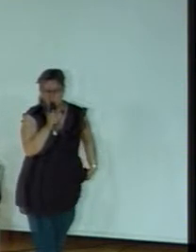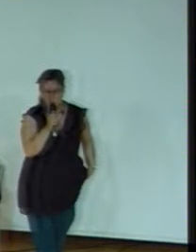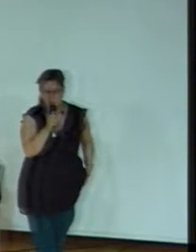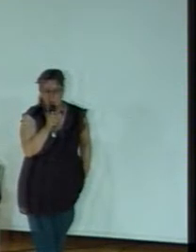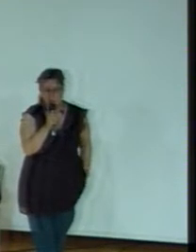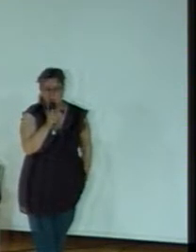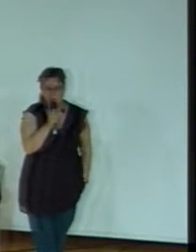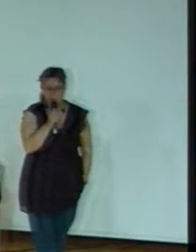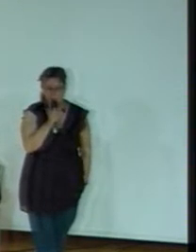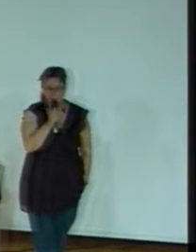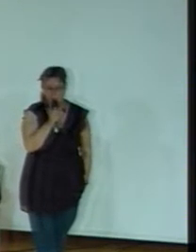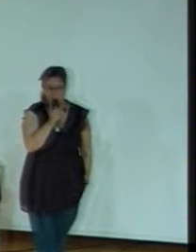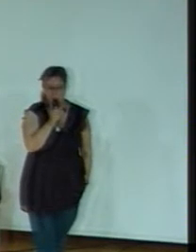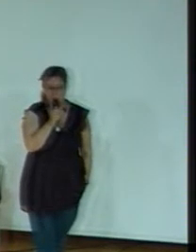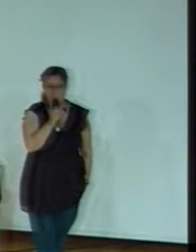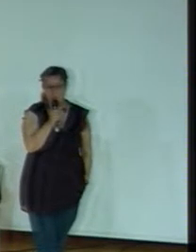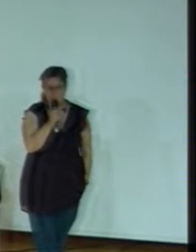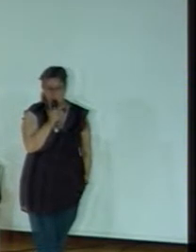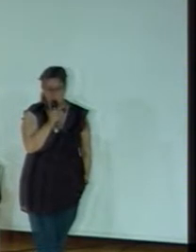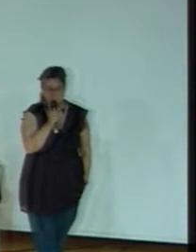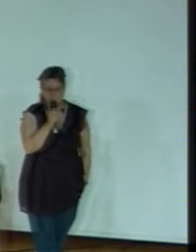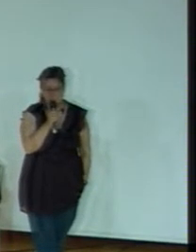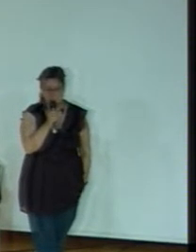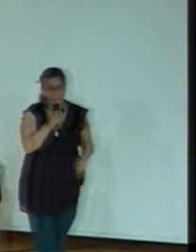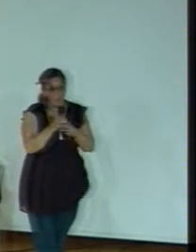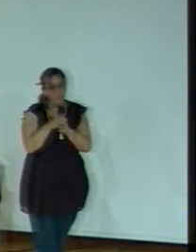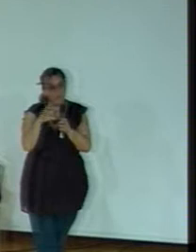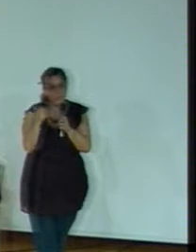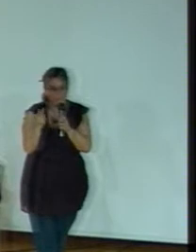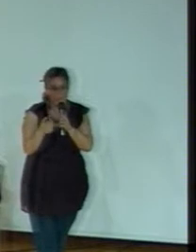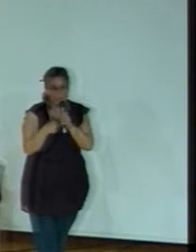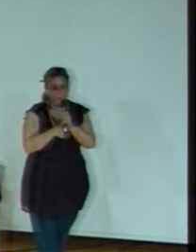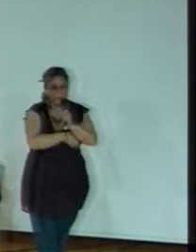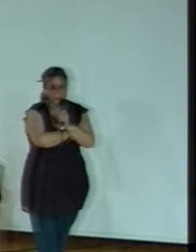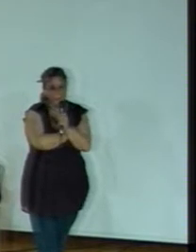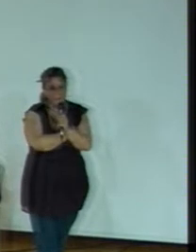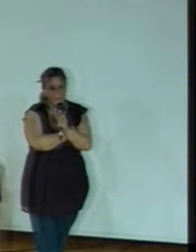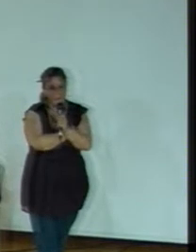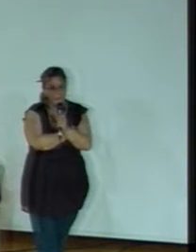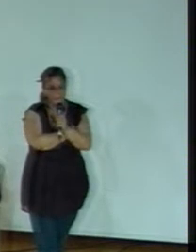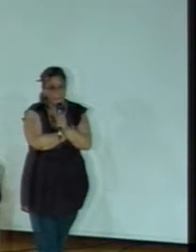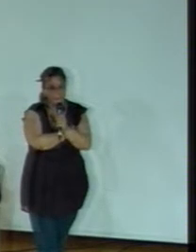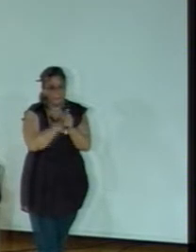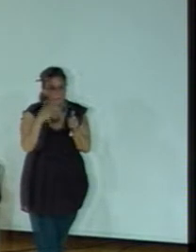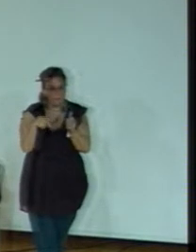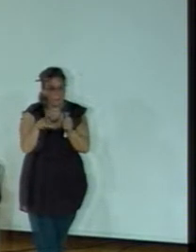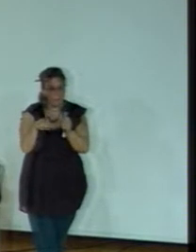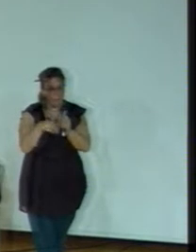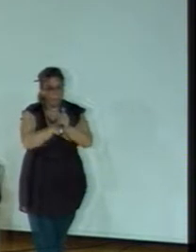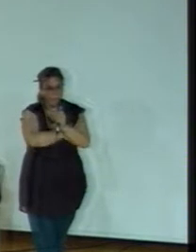Sur les journaux, là, sur la COP21, sur le 21e siècle,